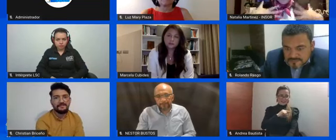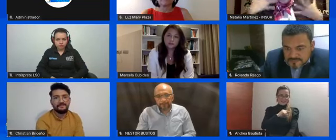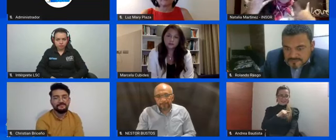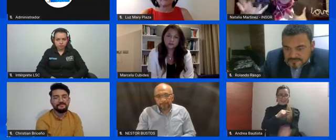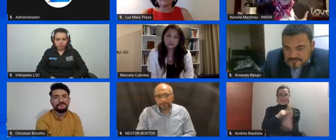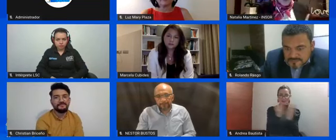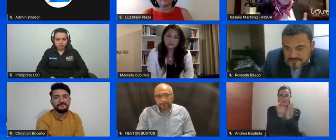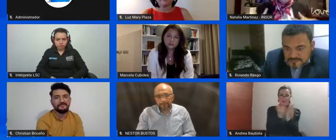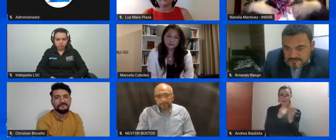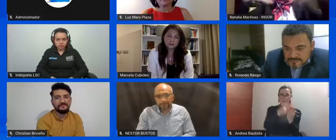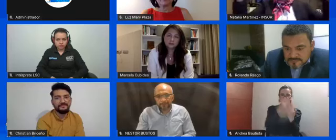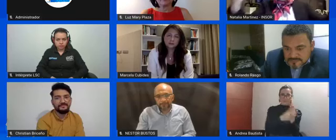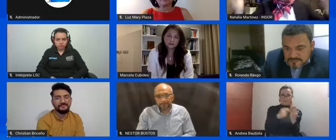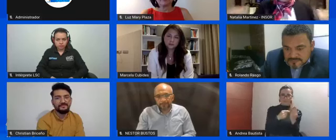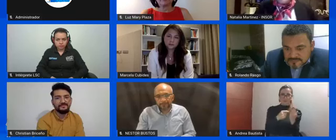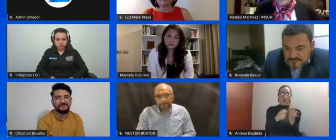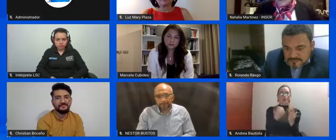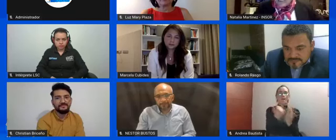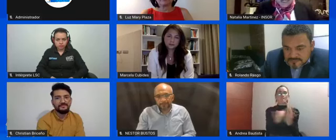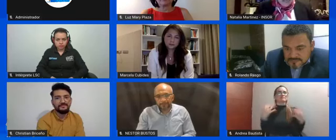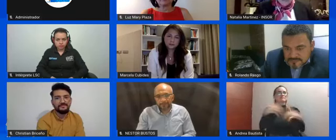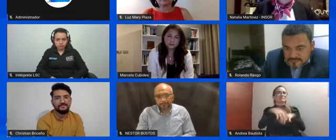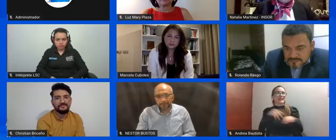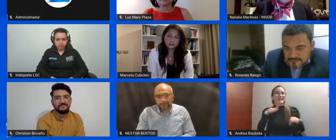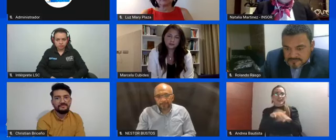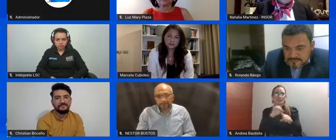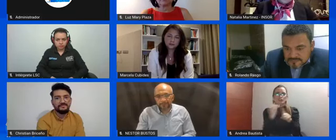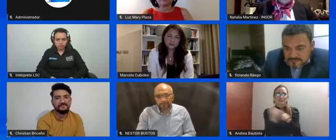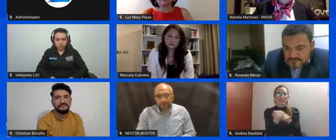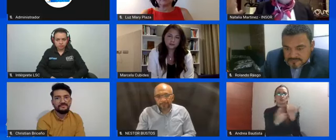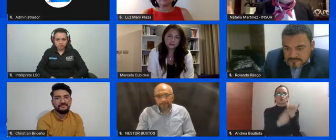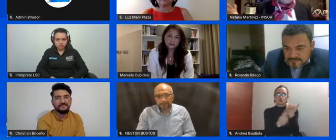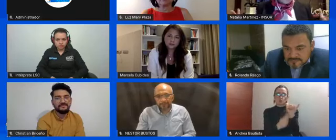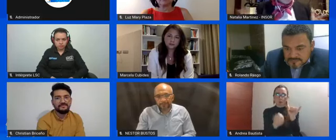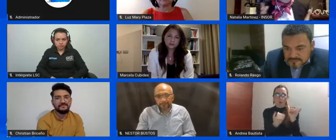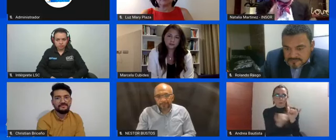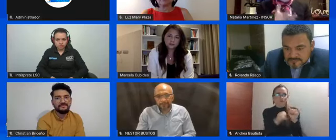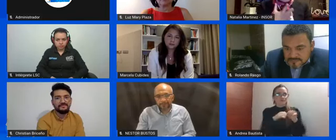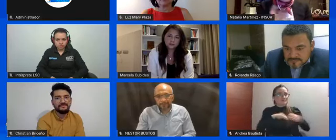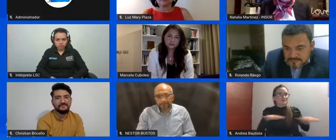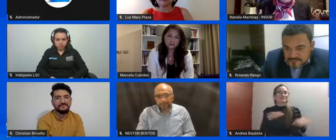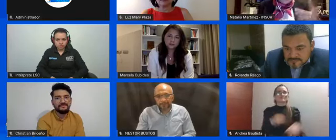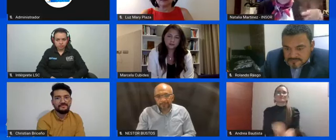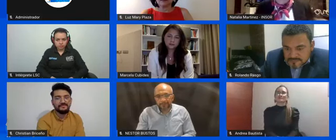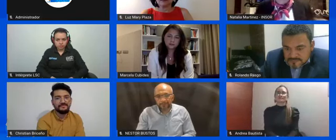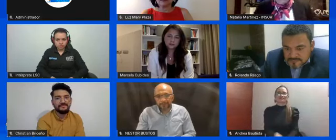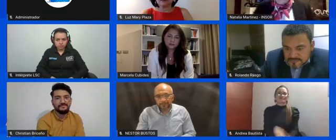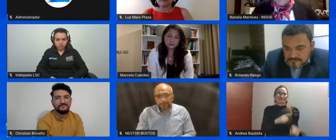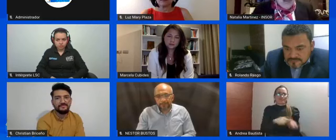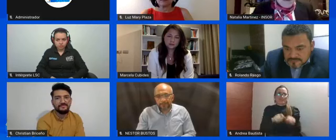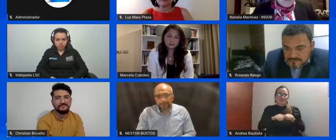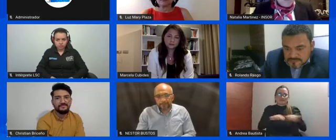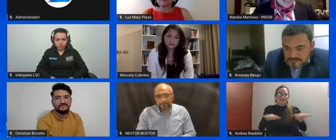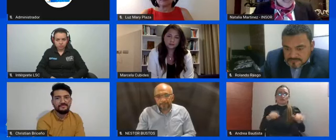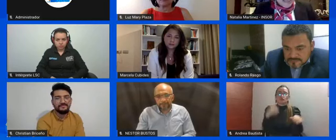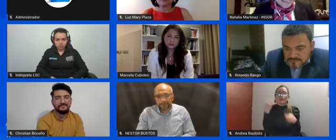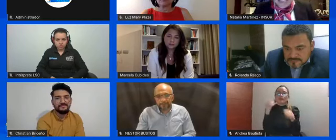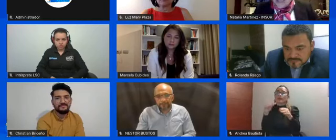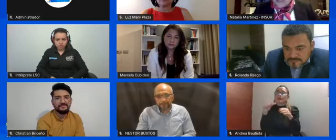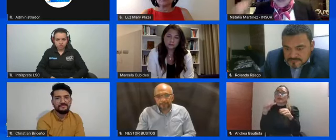redes sociales como YouTube, que permite llegar a otros, digamos, a otros públicos que no necesariamente están en el aula, me lleva